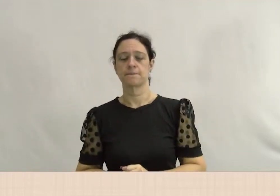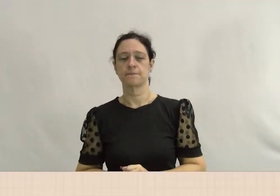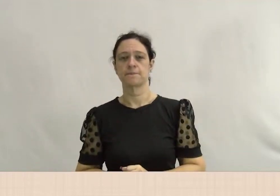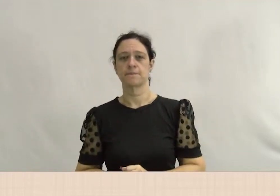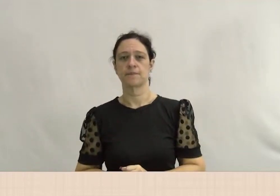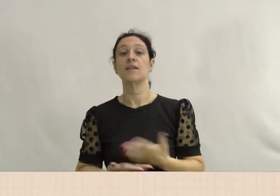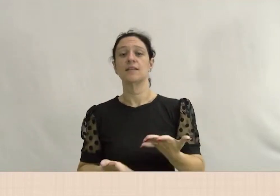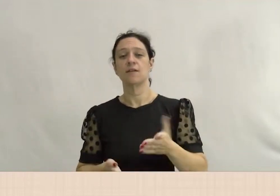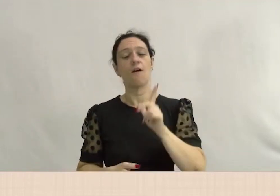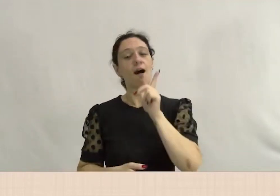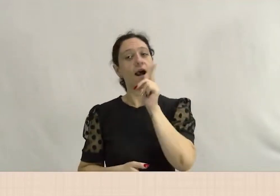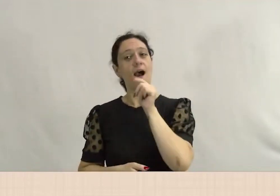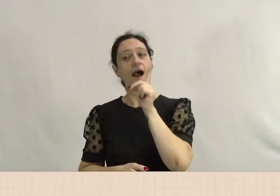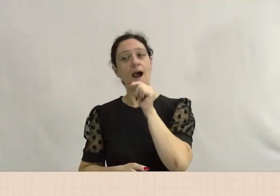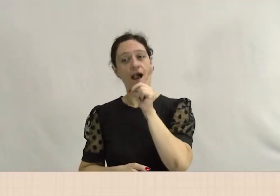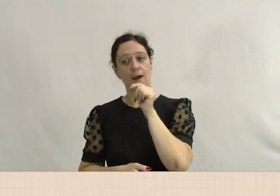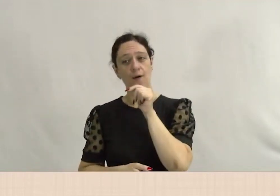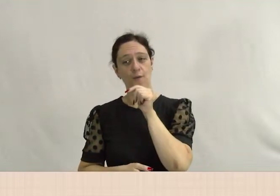Água